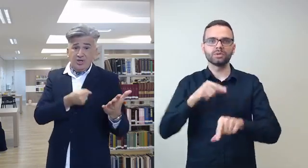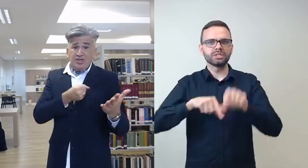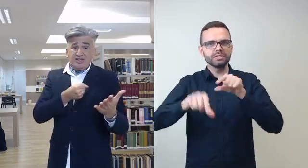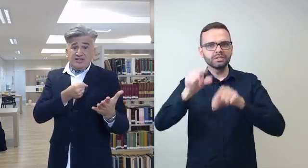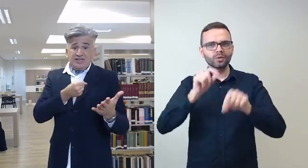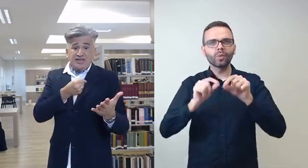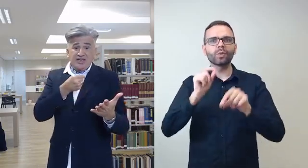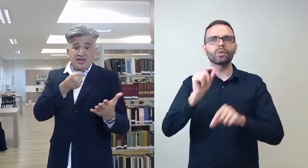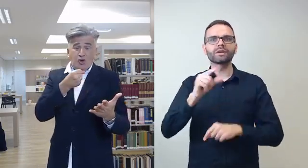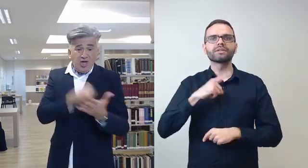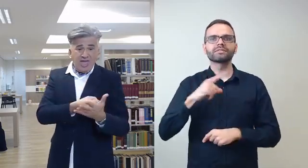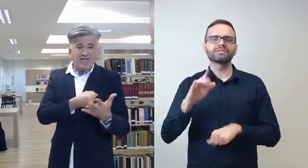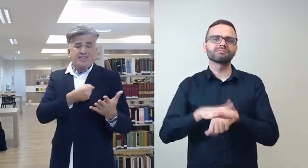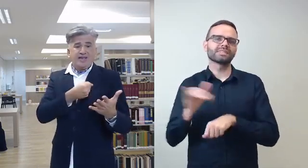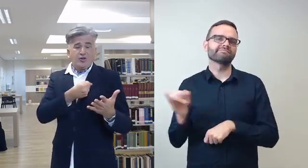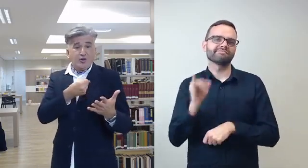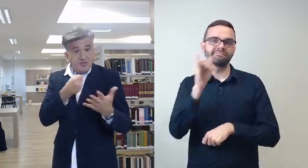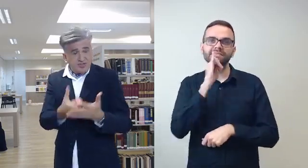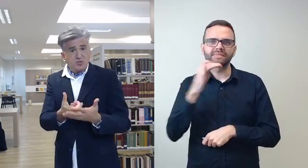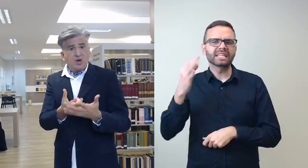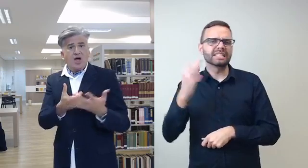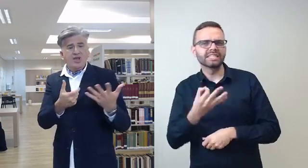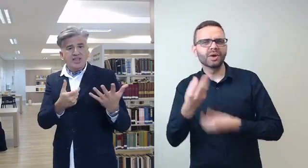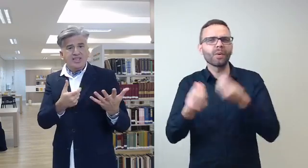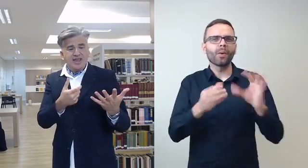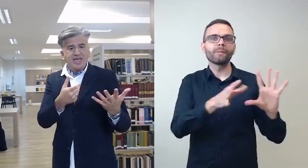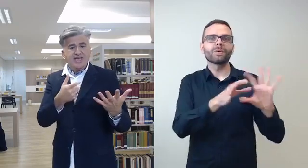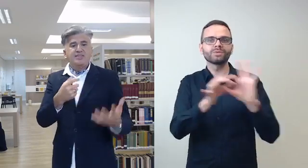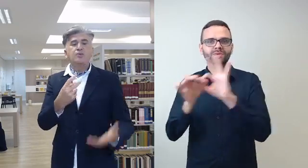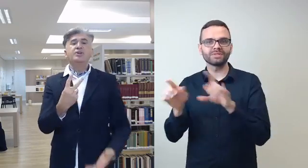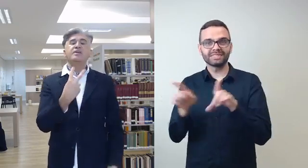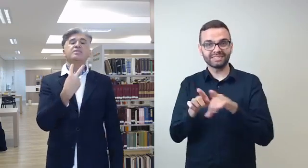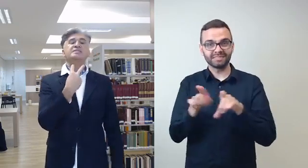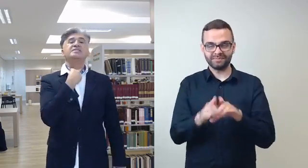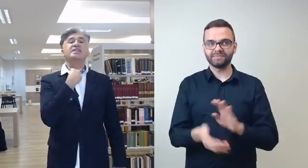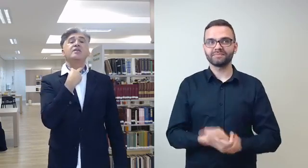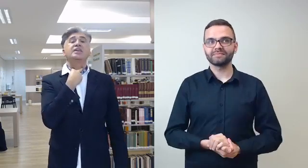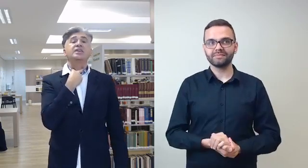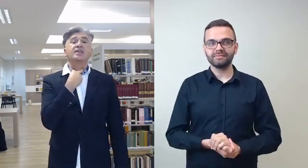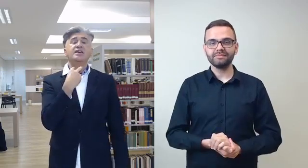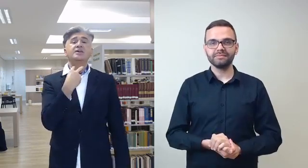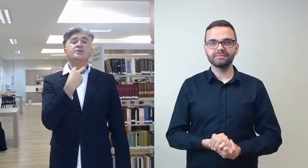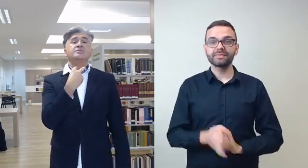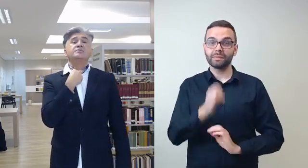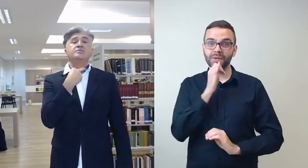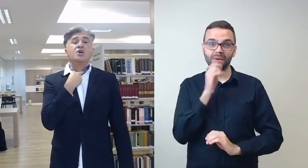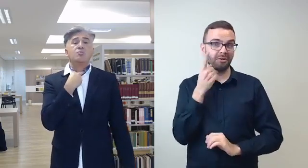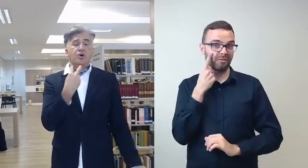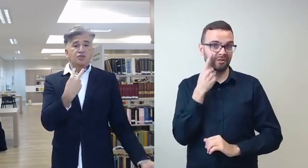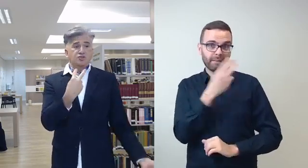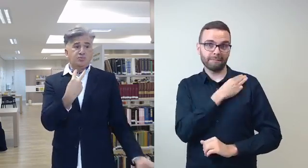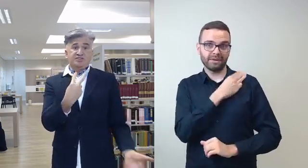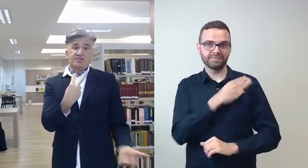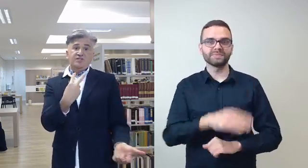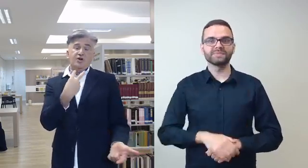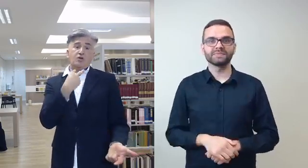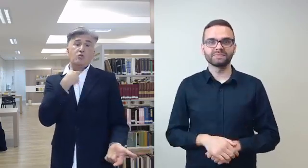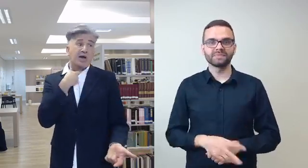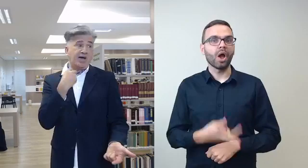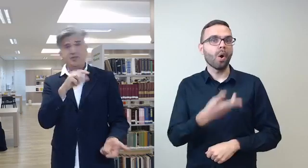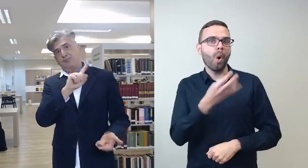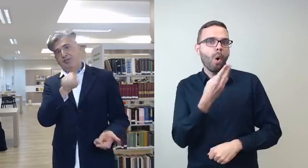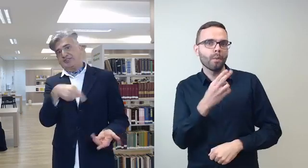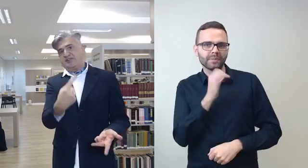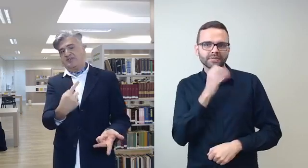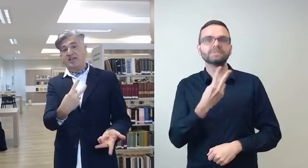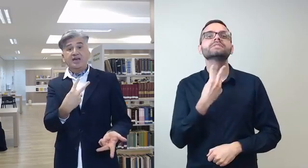lexical correta, contextual ali, né? Então, por exemplo, esse sinal aqui, né? Não posso, pode significar